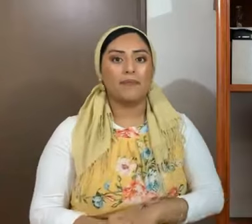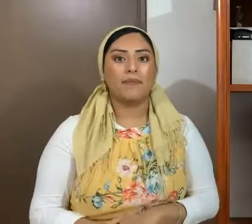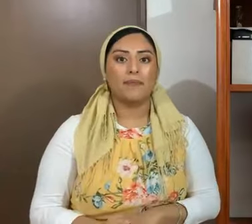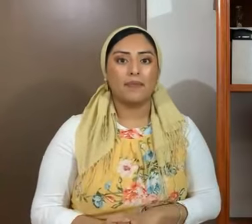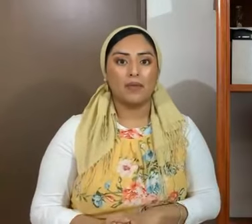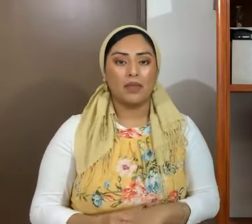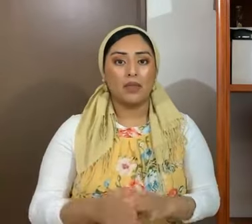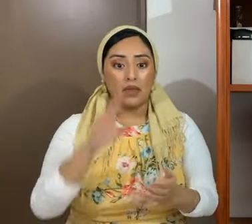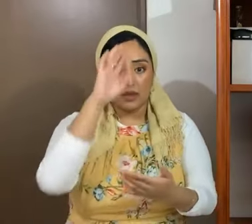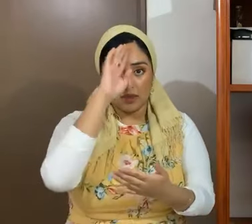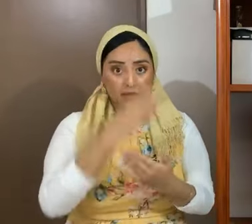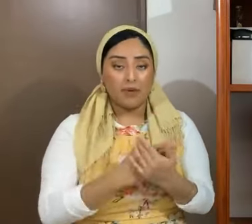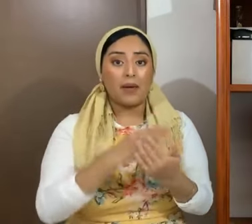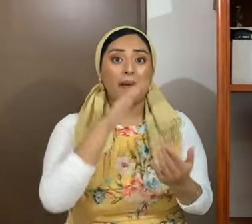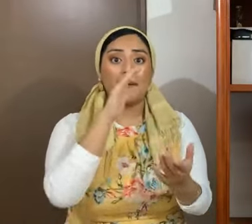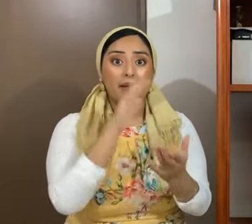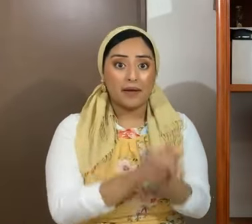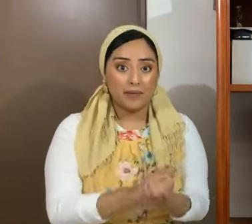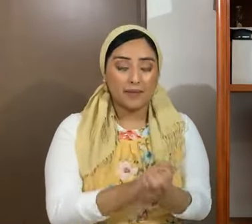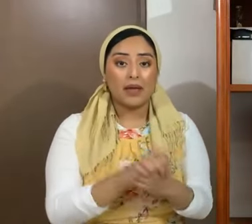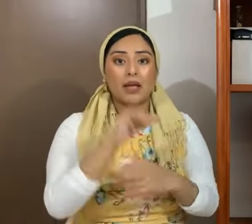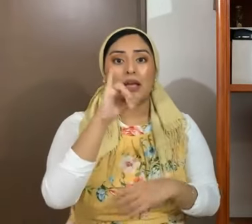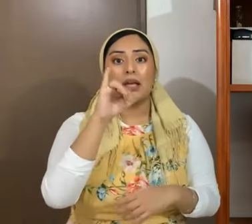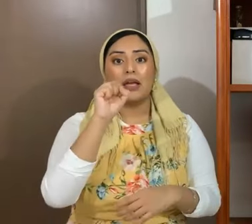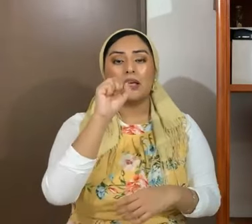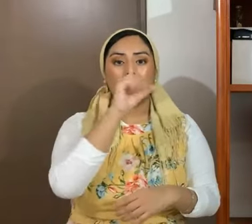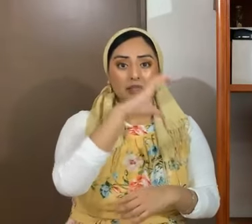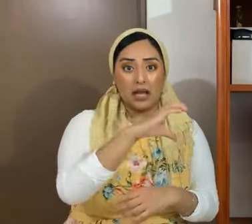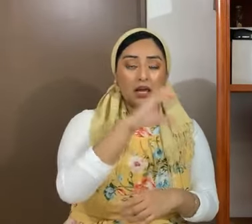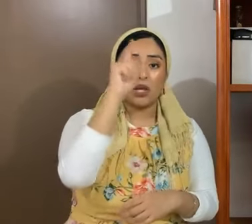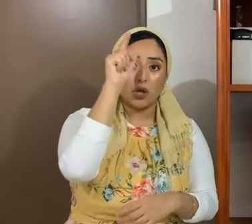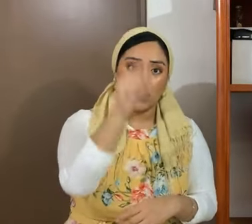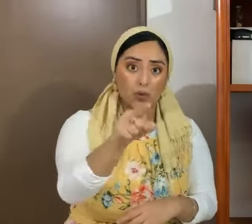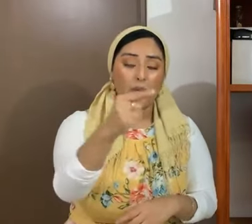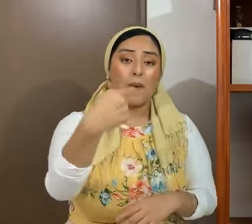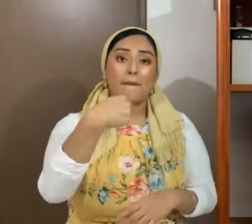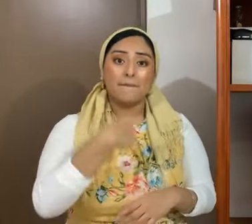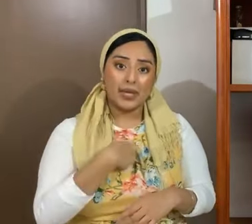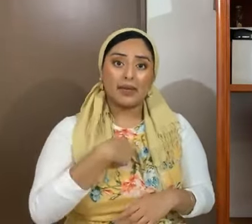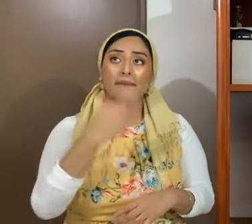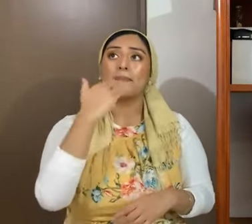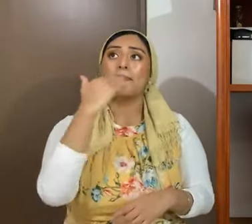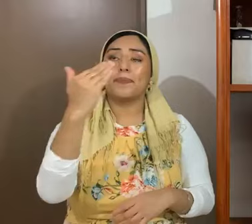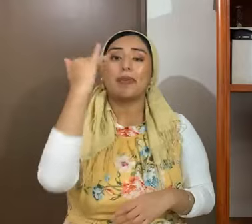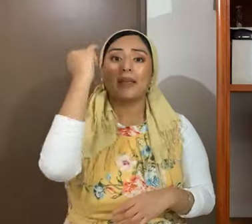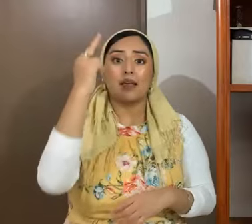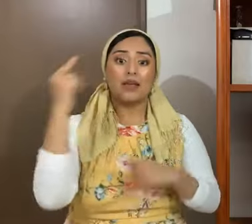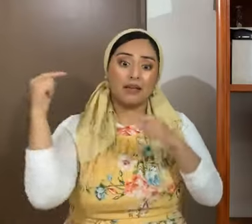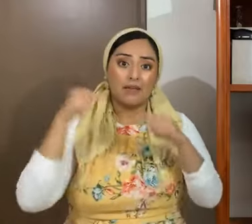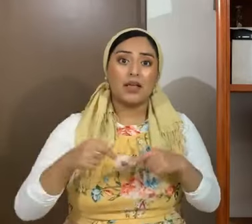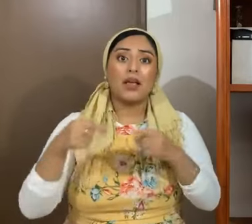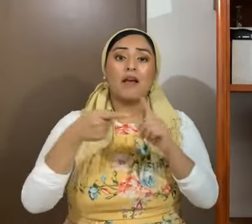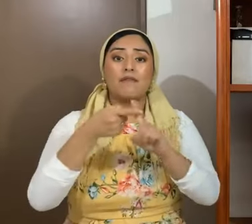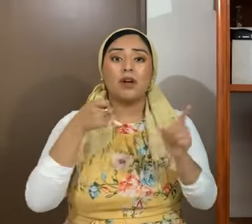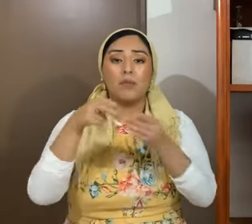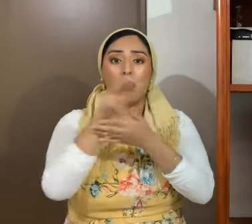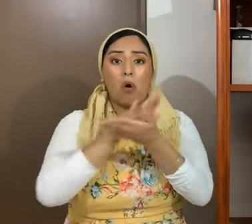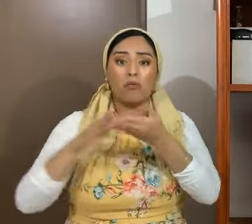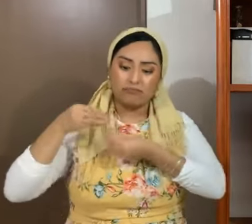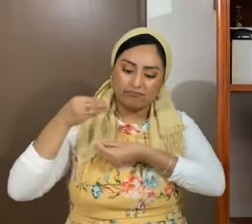El hijo de la promesa es Isaac. El hijo de la promesa eres tú, soy yo, para cabo del Eterno, porque venimos de esa